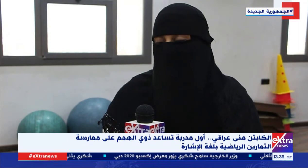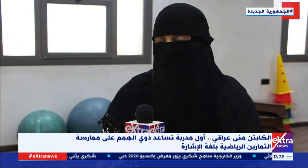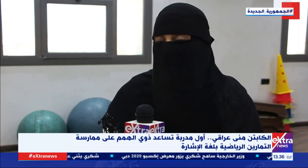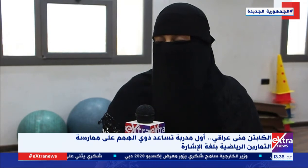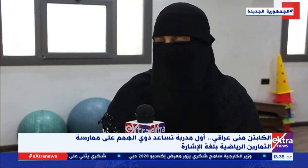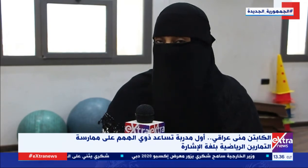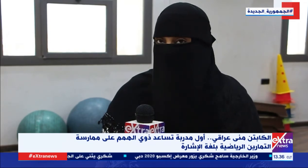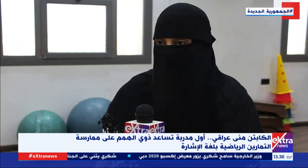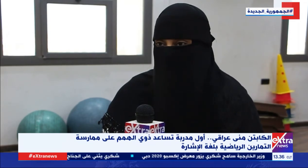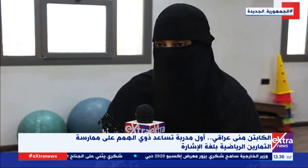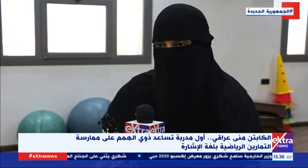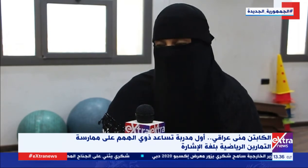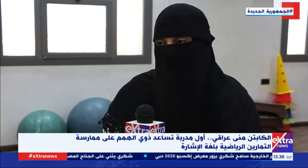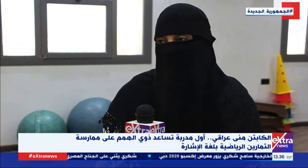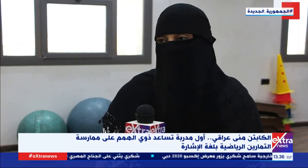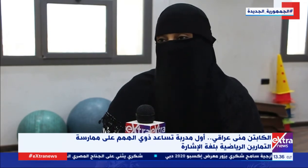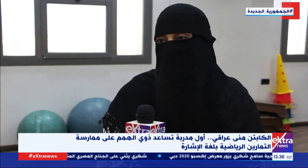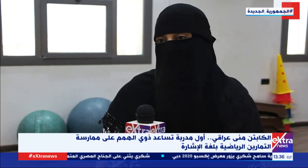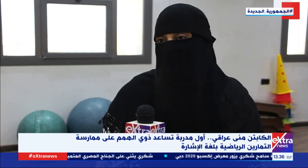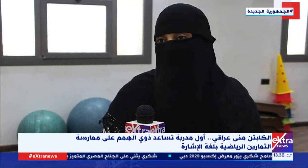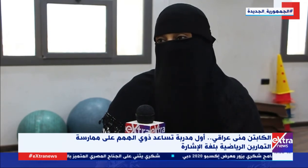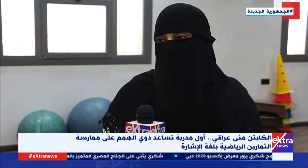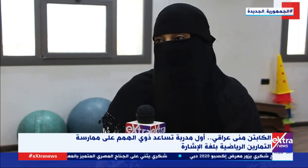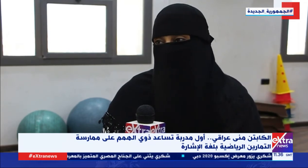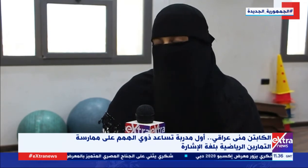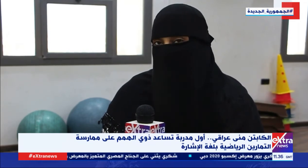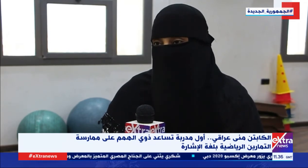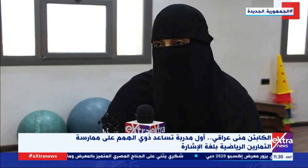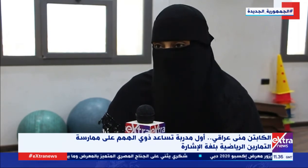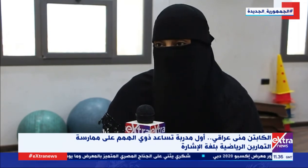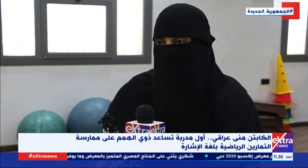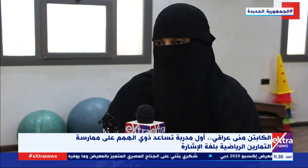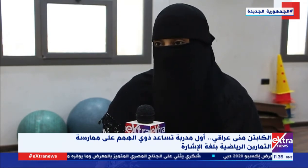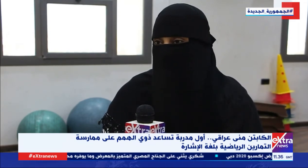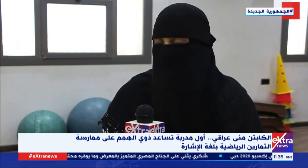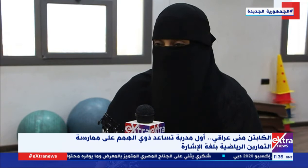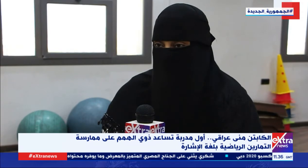الحركة بتاعتها في البيت كويسة، نشاطها بقت مبسوطة سعيدة عن الأول،